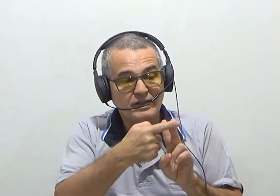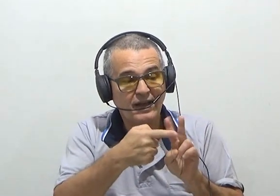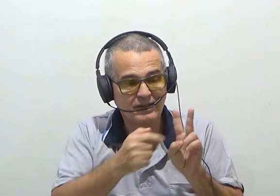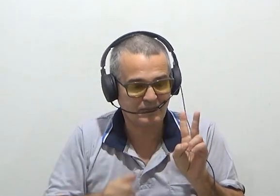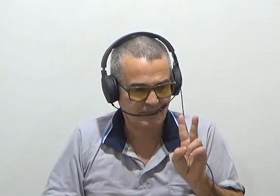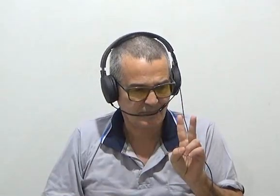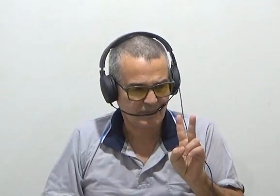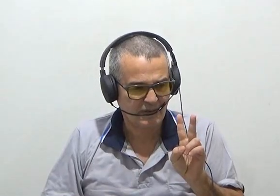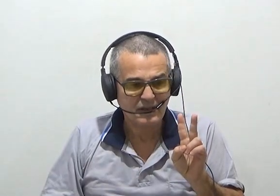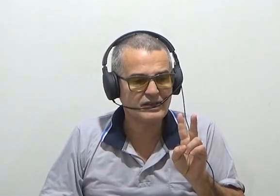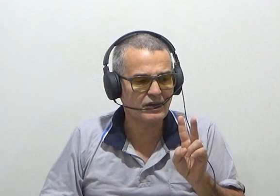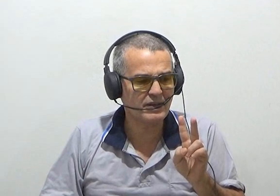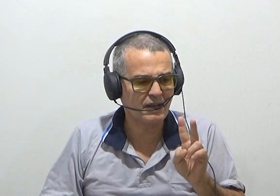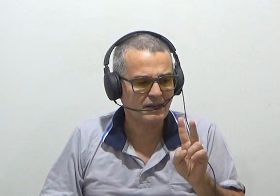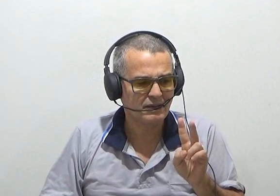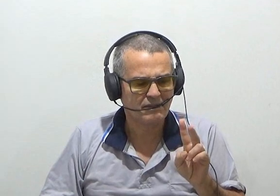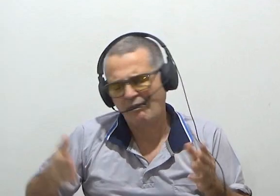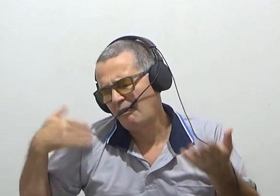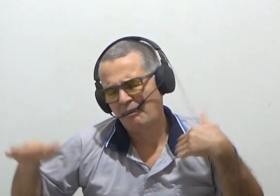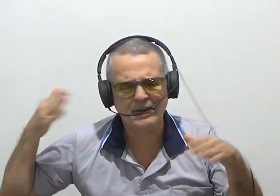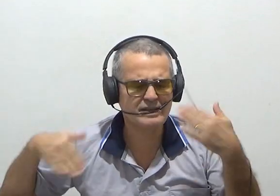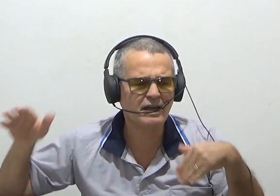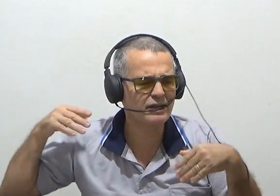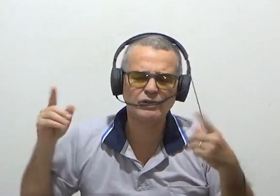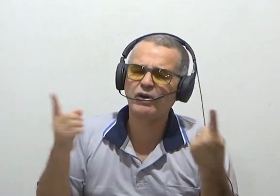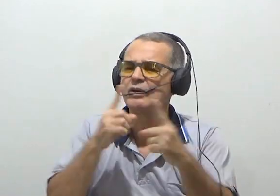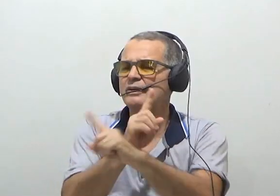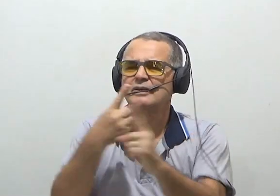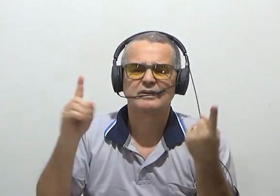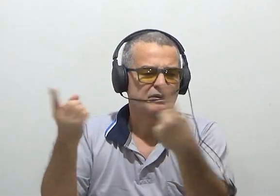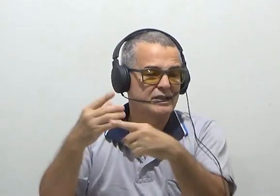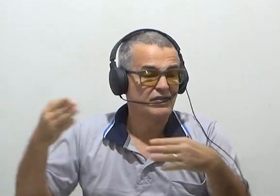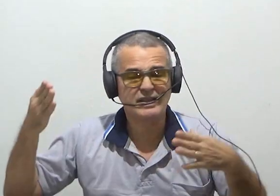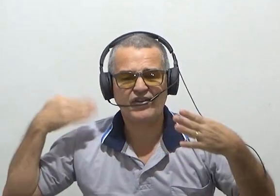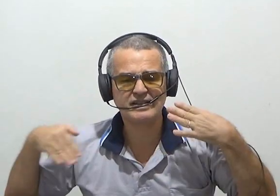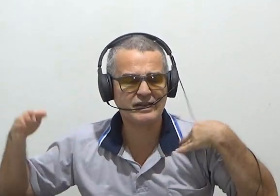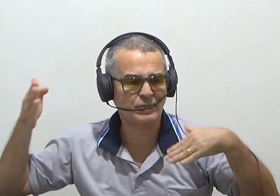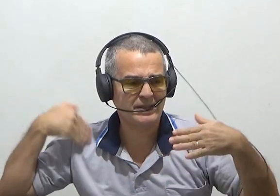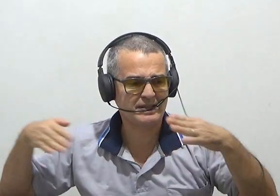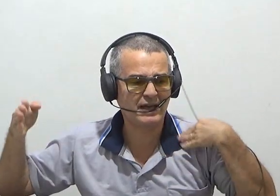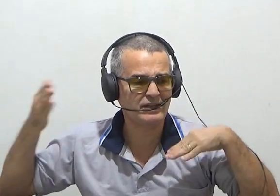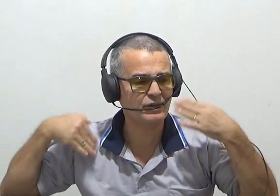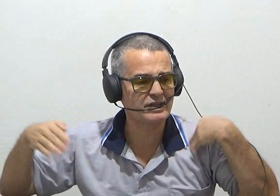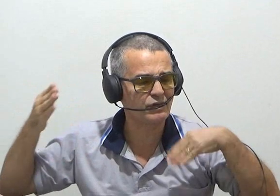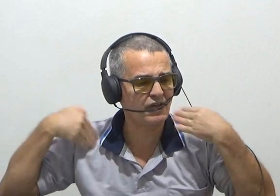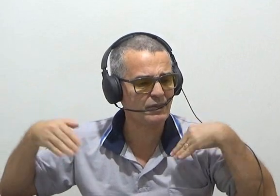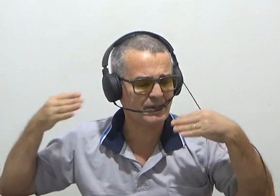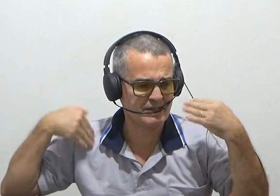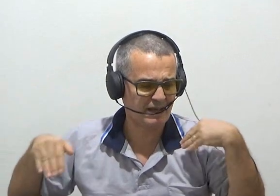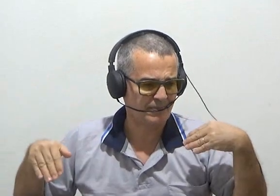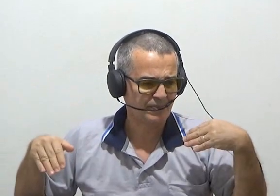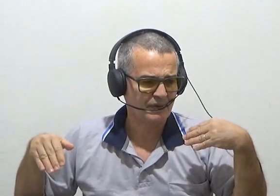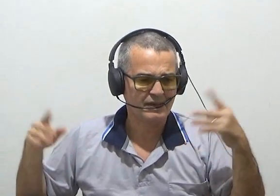Ó, quantidade. E estão o quê? Passeando ou... Se você faz isso, passear, você está usando o